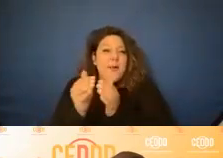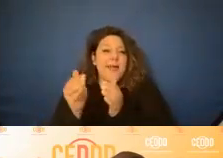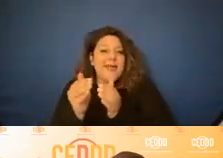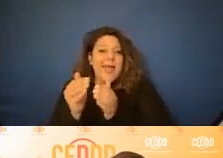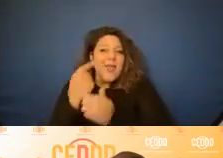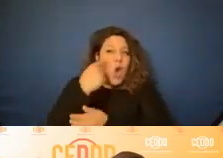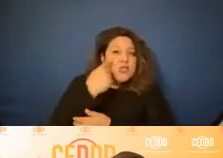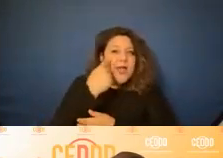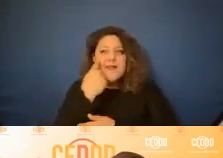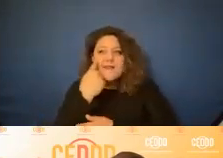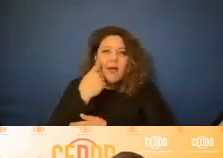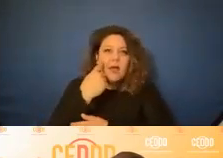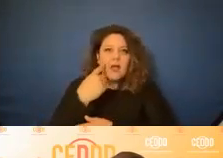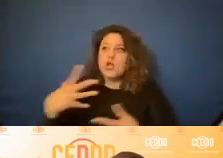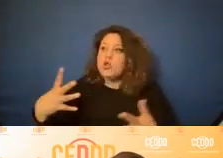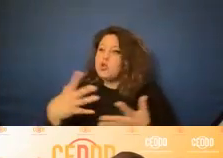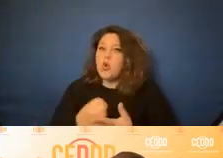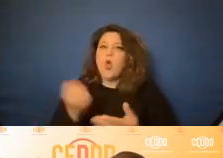mirar la conducta no verbal.